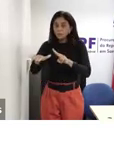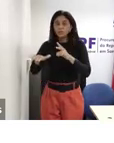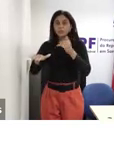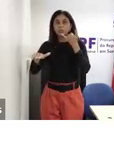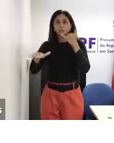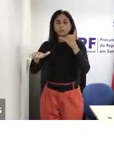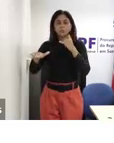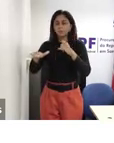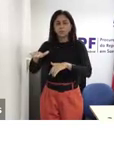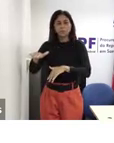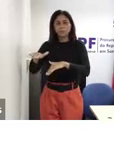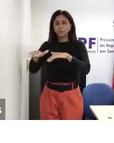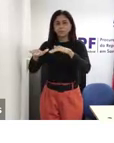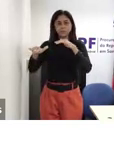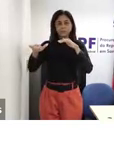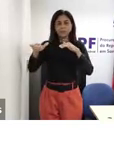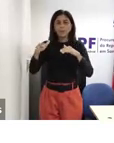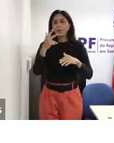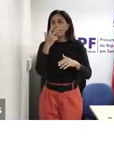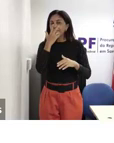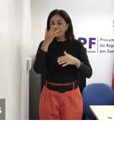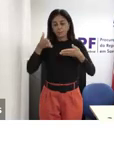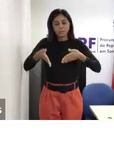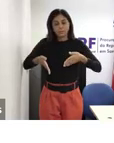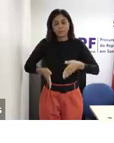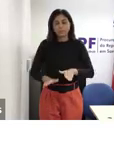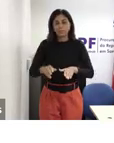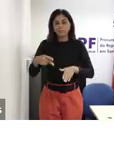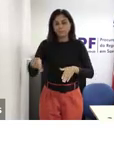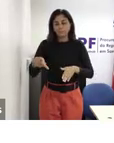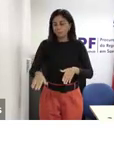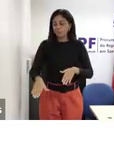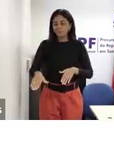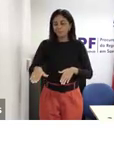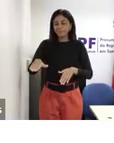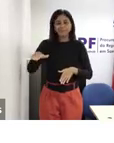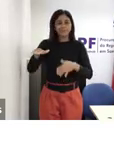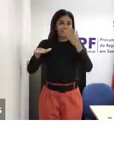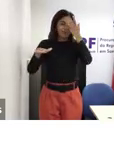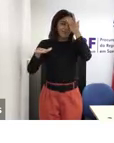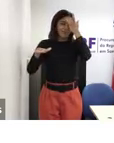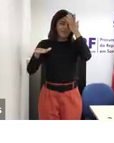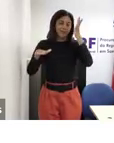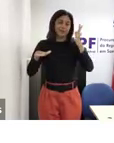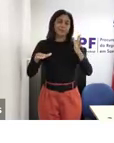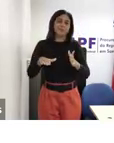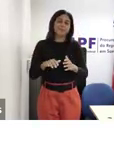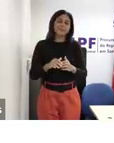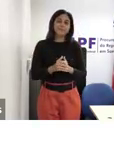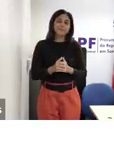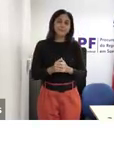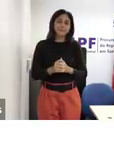cultura hoje e é possível nós vermos crianças adolescentes que T dificuldade com a tela que não é